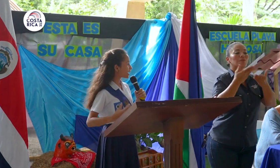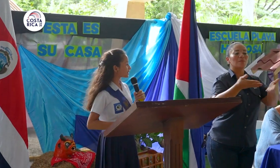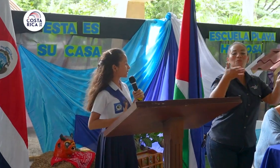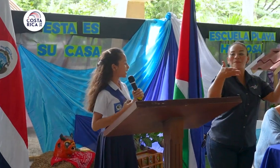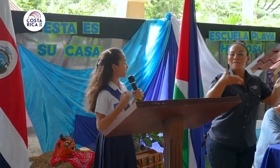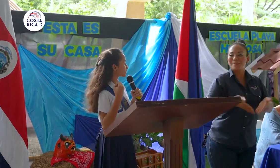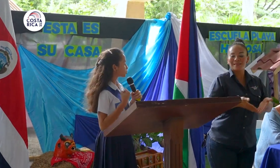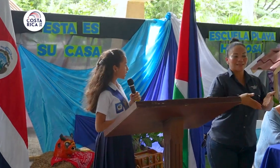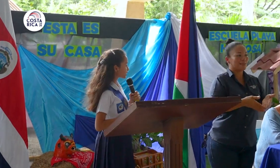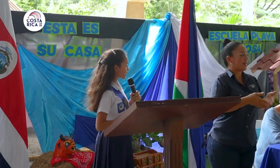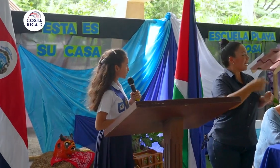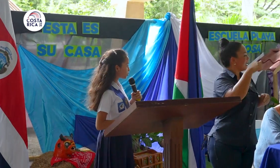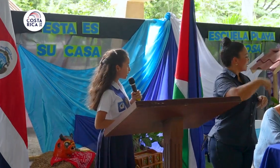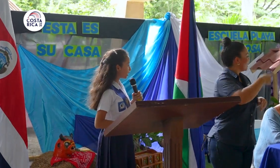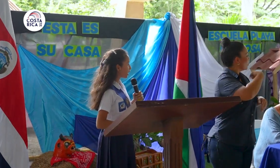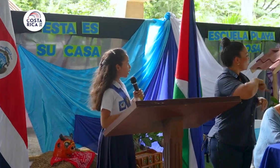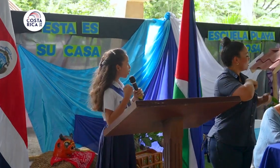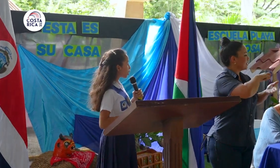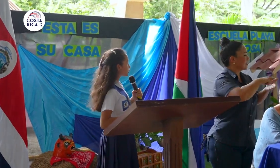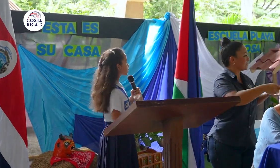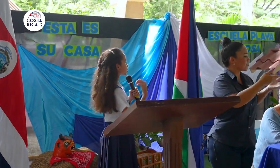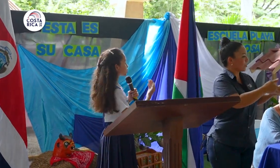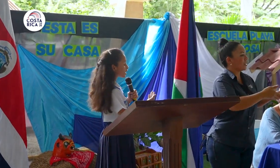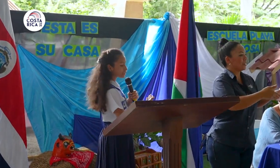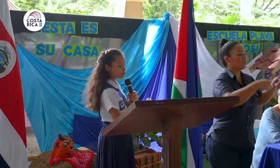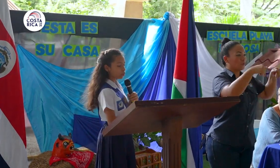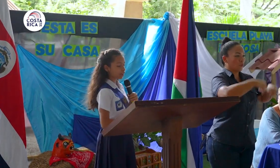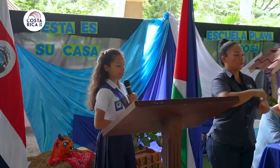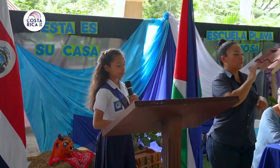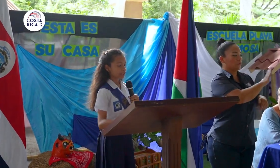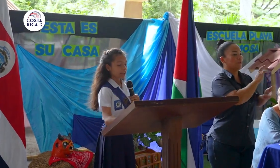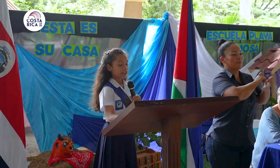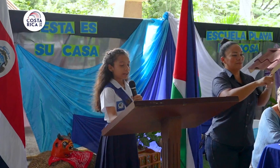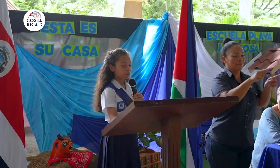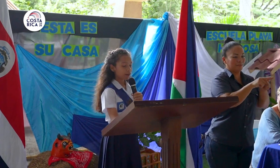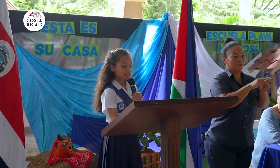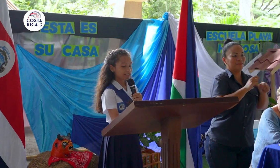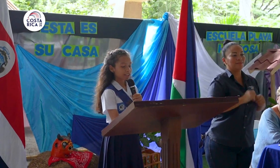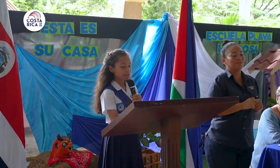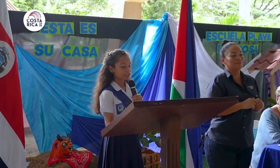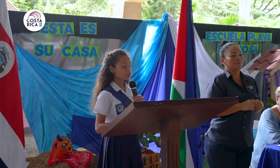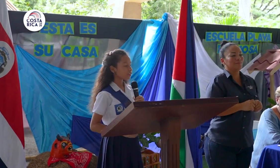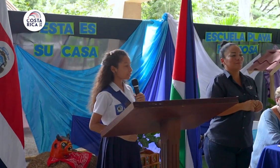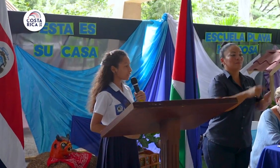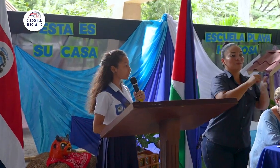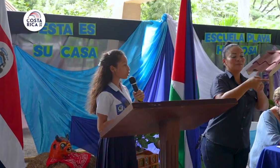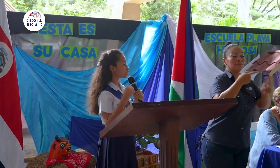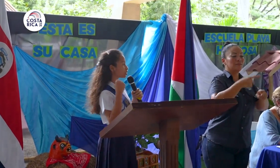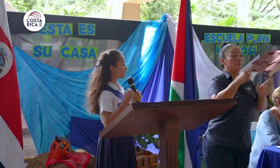bienvenida. Esta es nuestra escuela, hoy su escuela, la cual desde